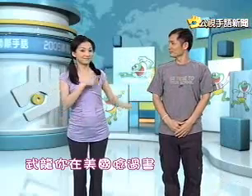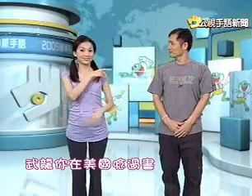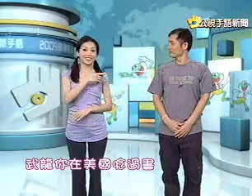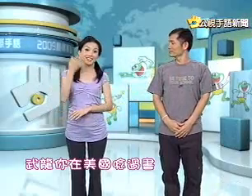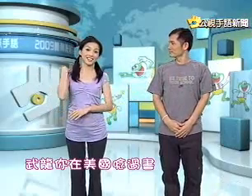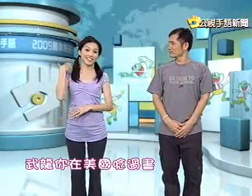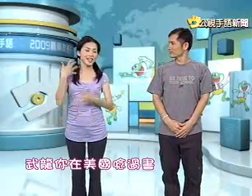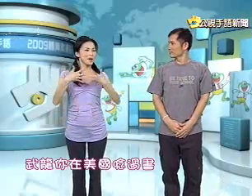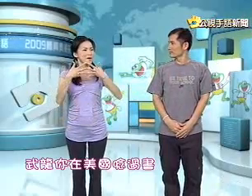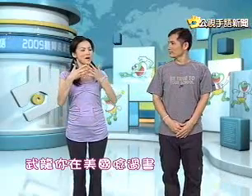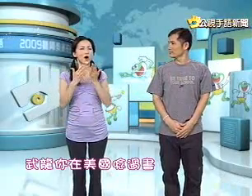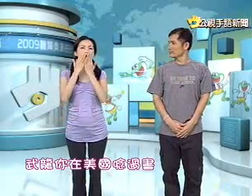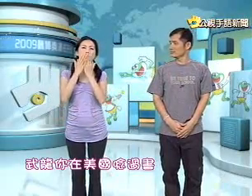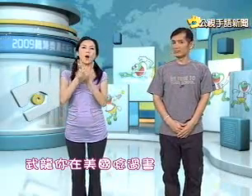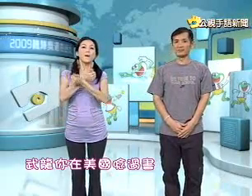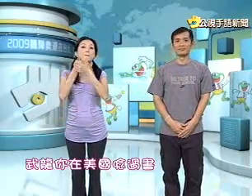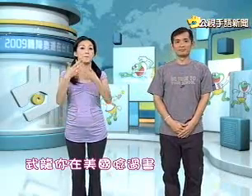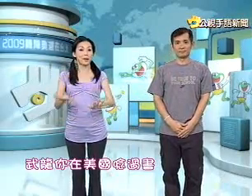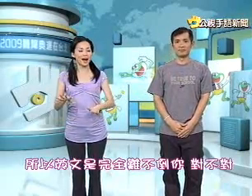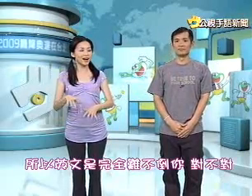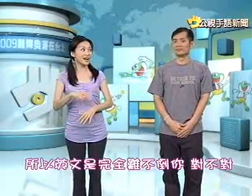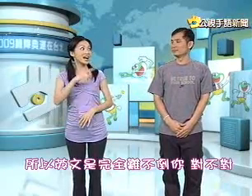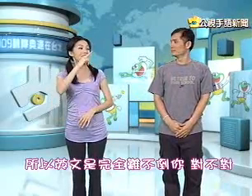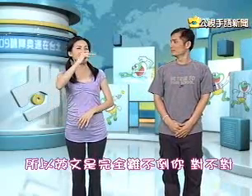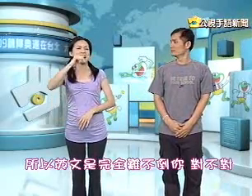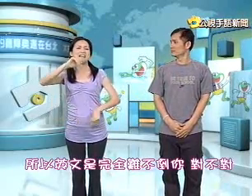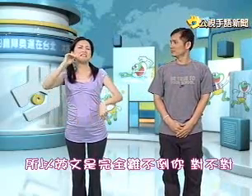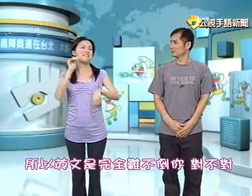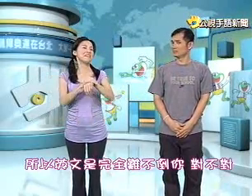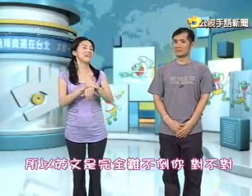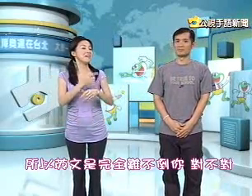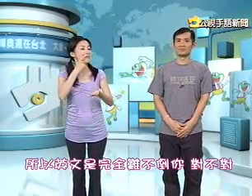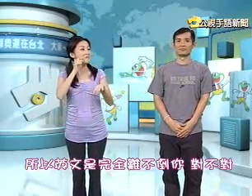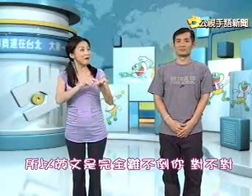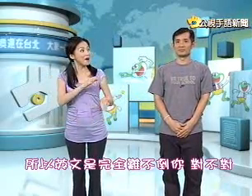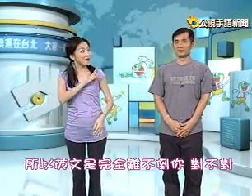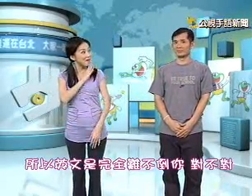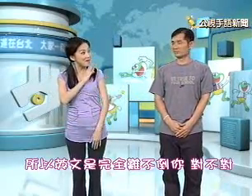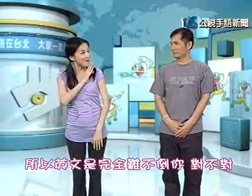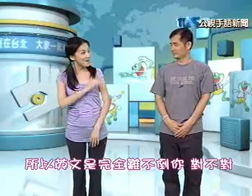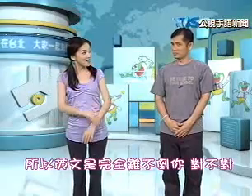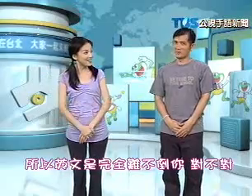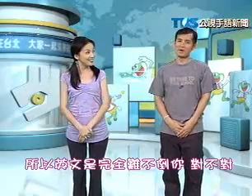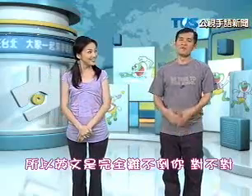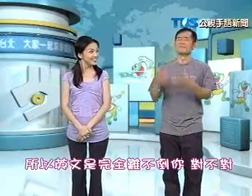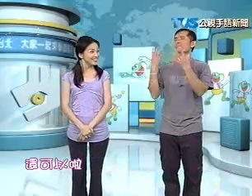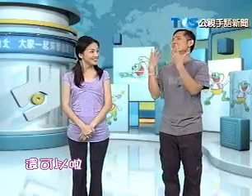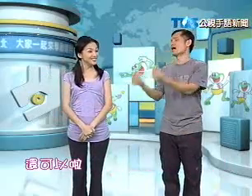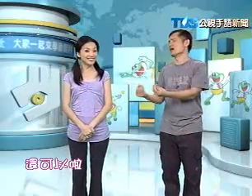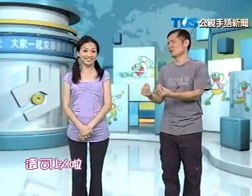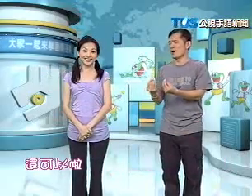哎，武龙，你在美国念过书，所以啊，英文是完全难不倒你，对不对？ 嘿嘿，还可以